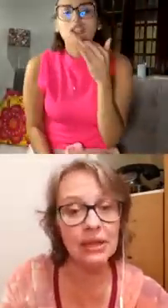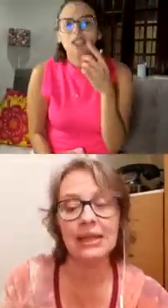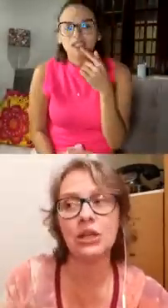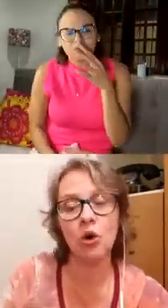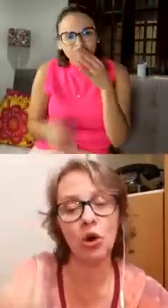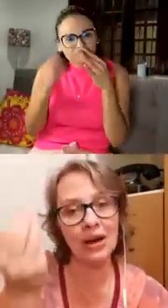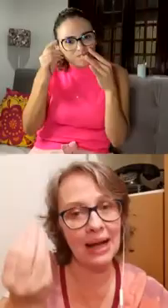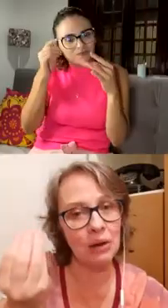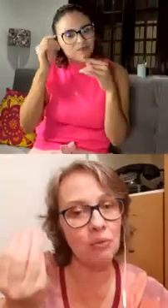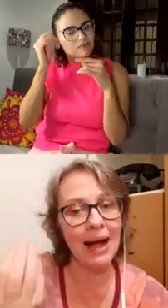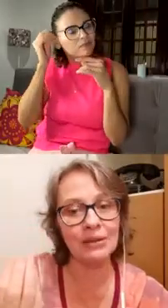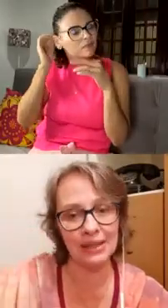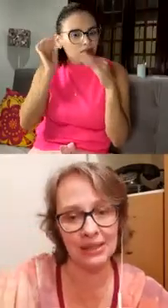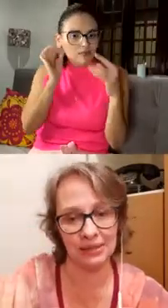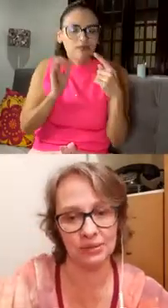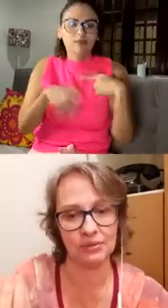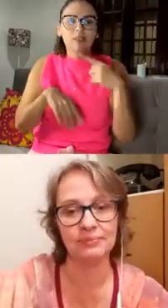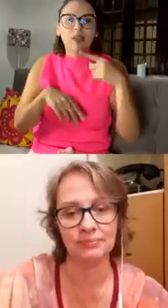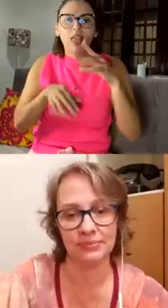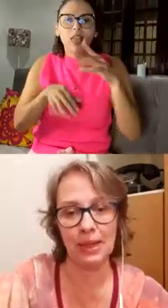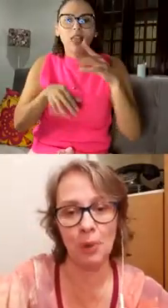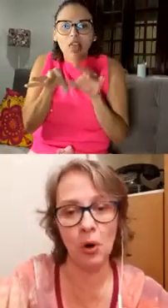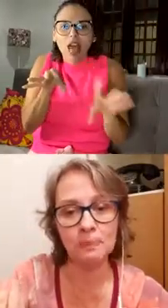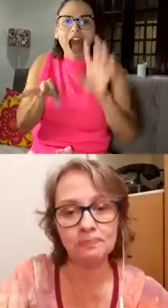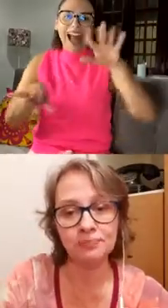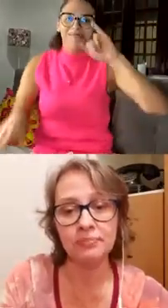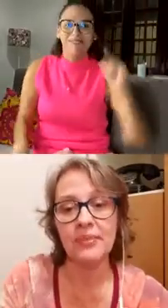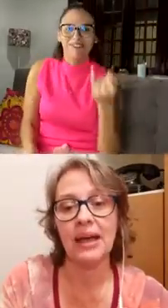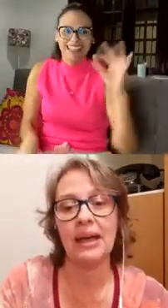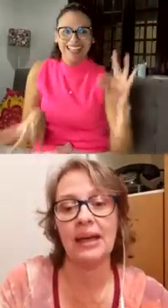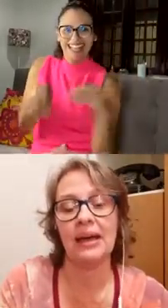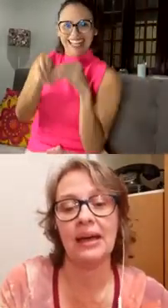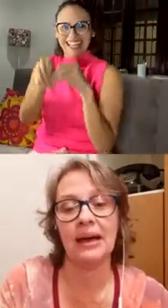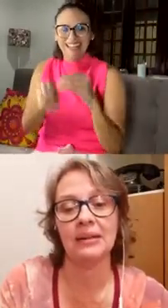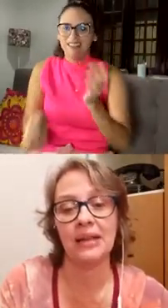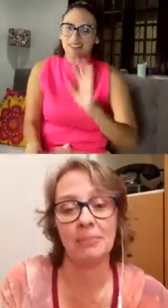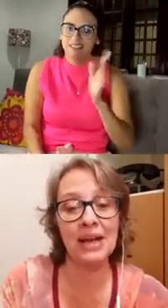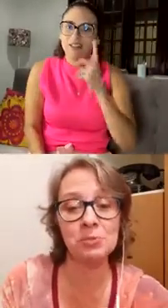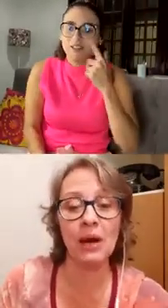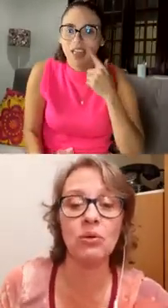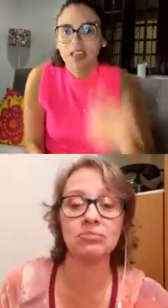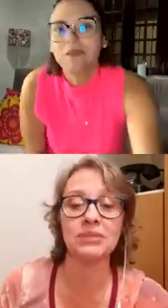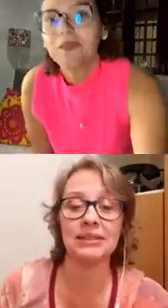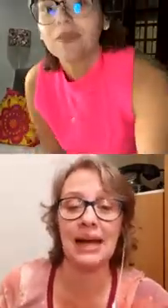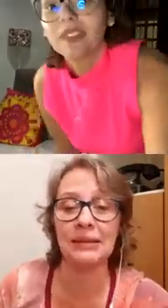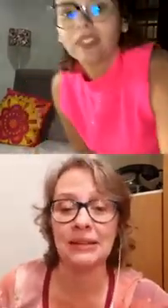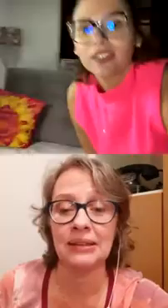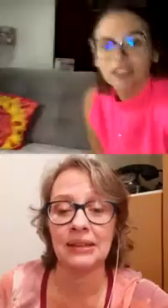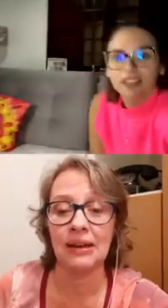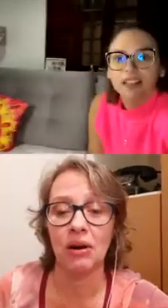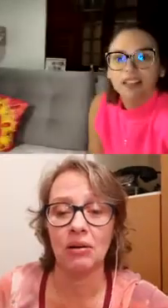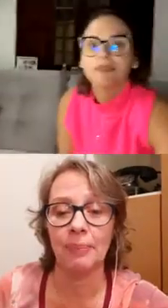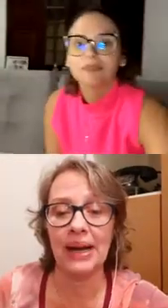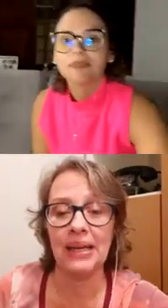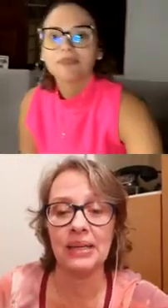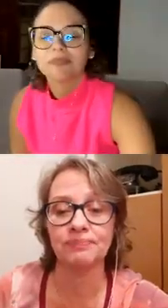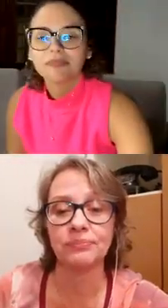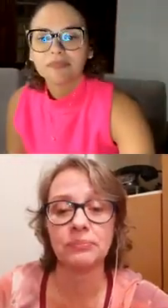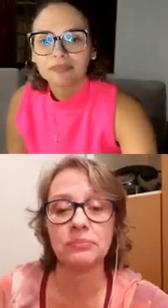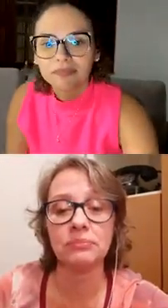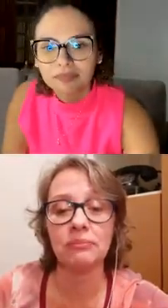cheiro e colocar um alho lá dentro. Tá bom? Tem mais pergunta, tá?